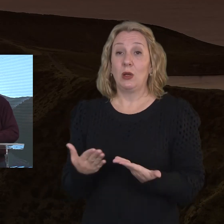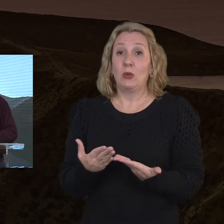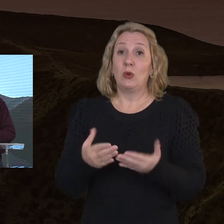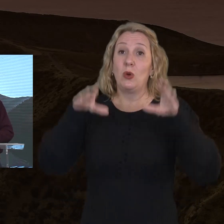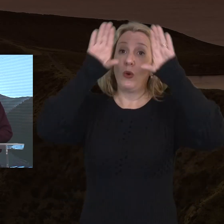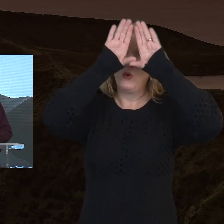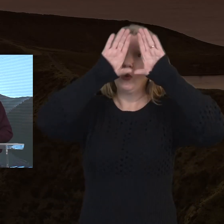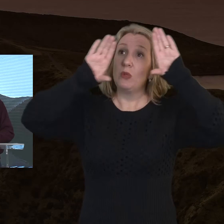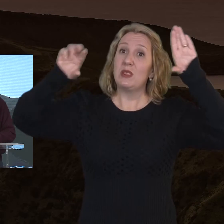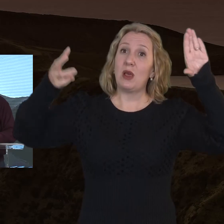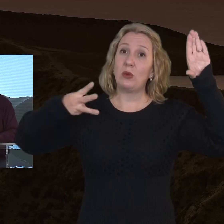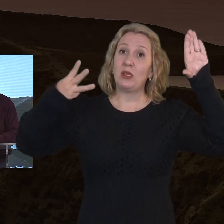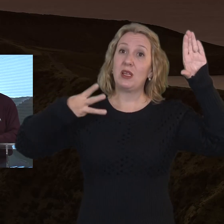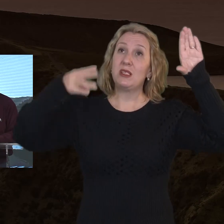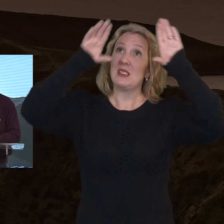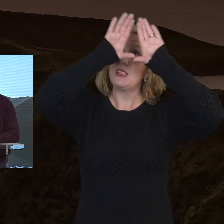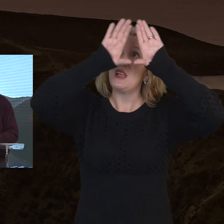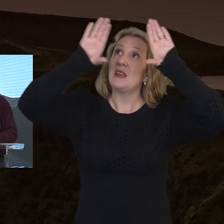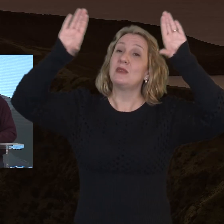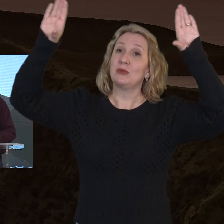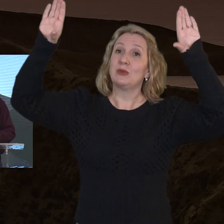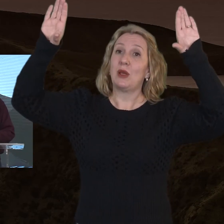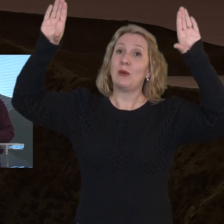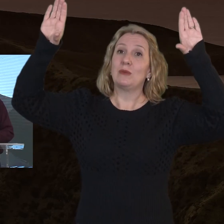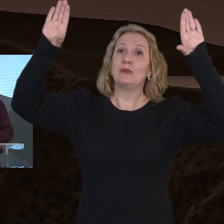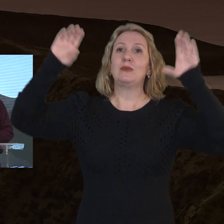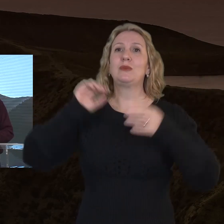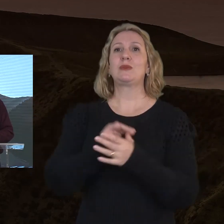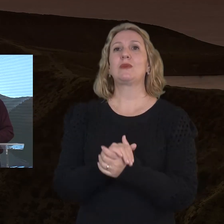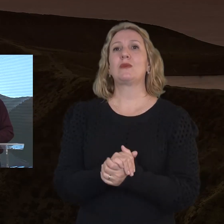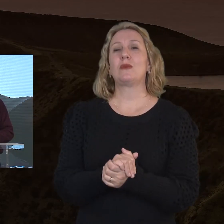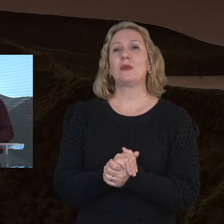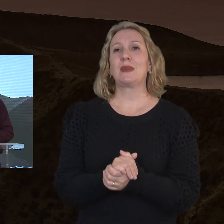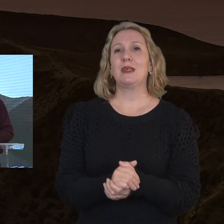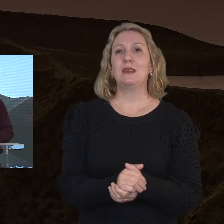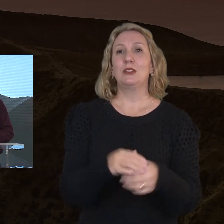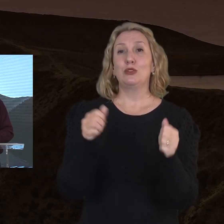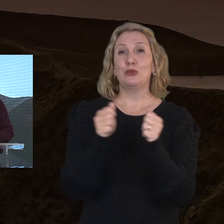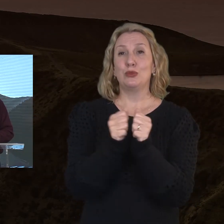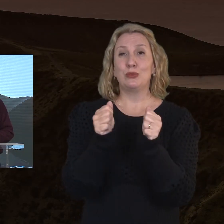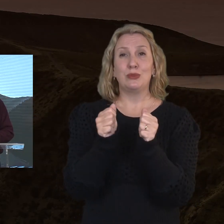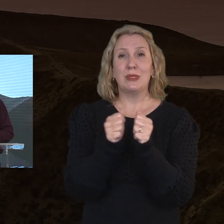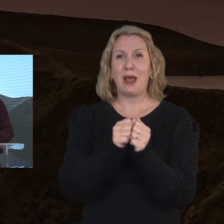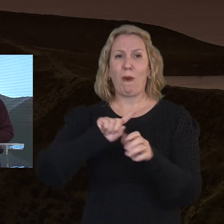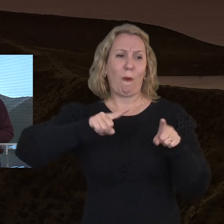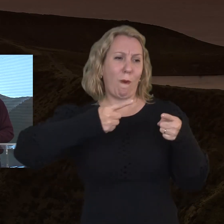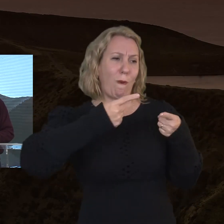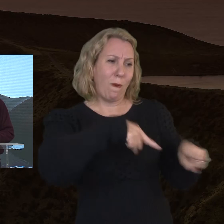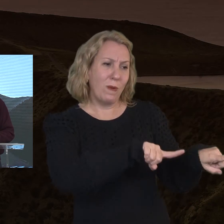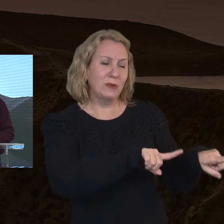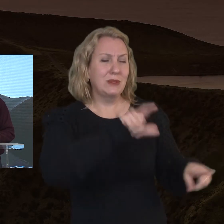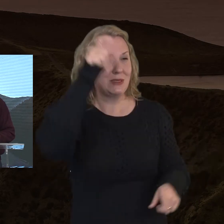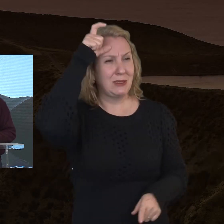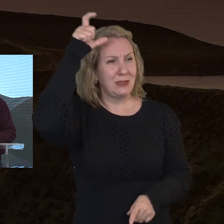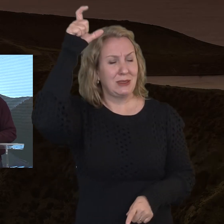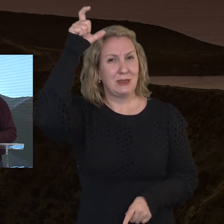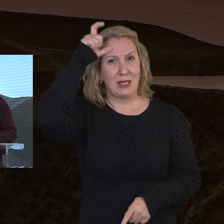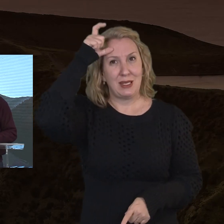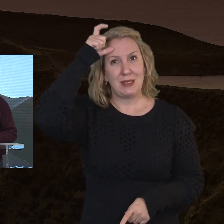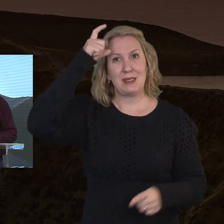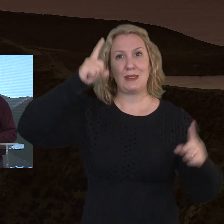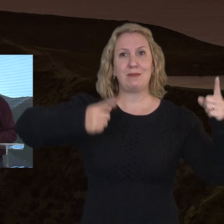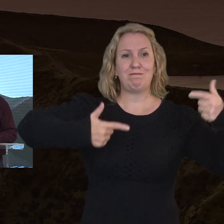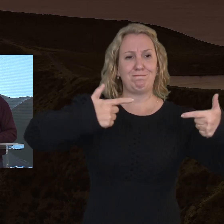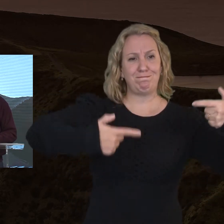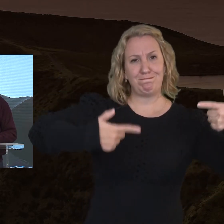trono ele se juntam a miguel e seus anjos na batalha contra o diabo o dragão e seus anjos então